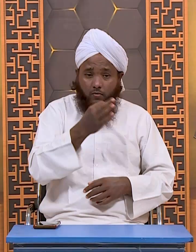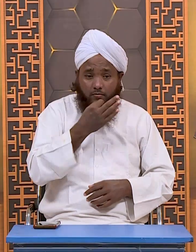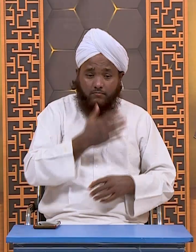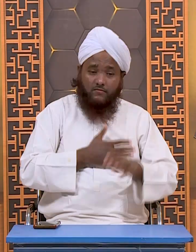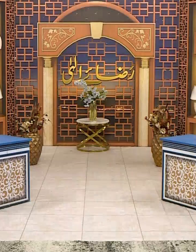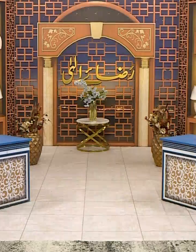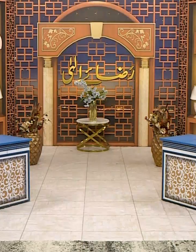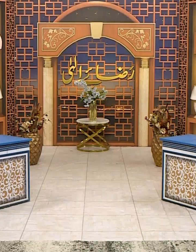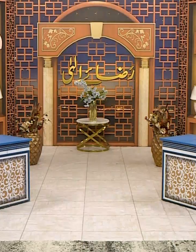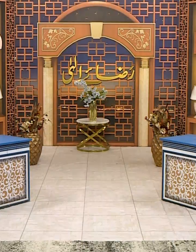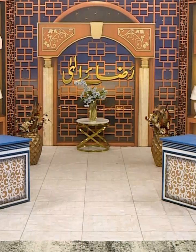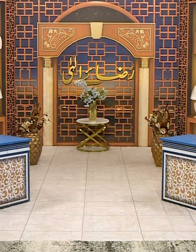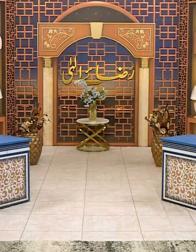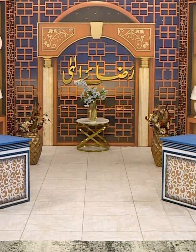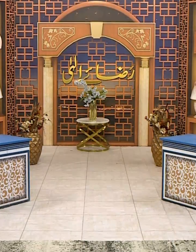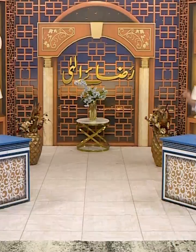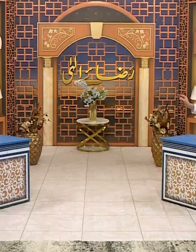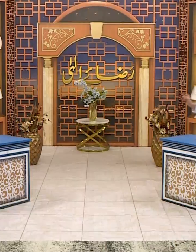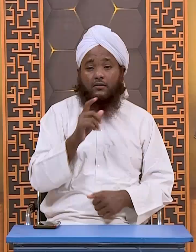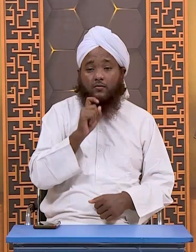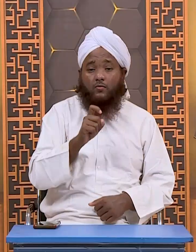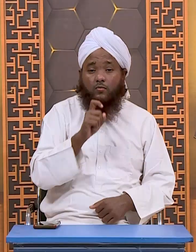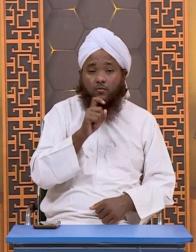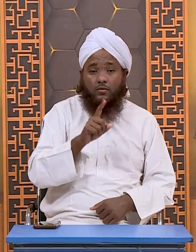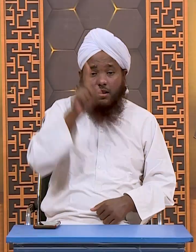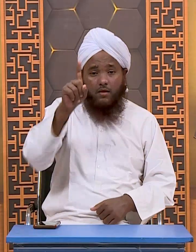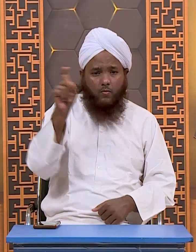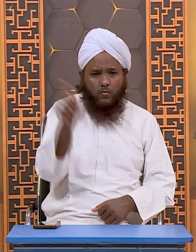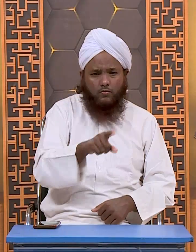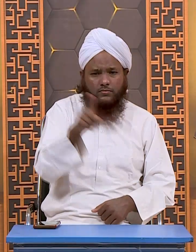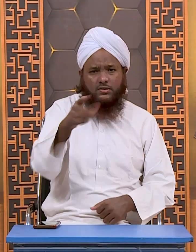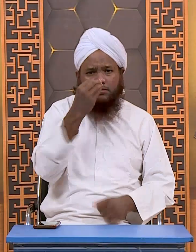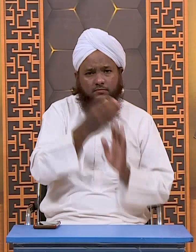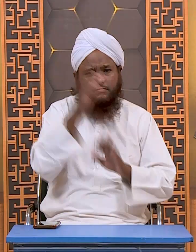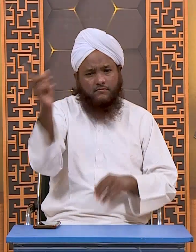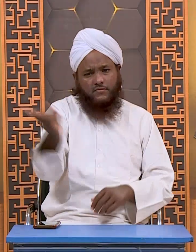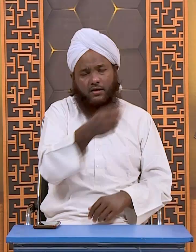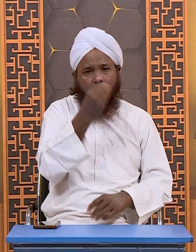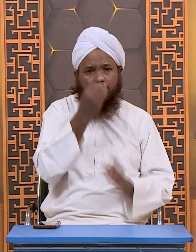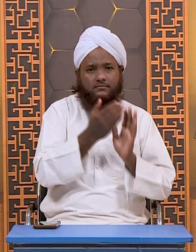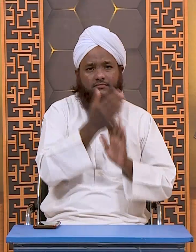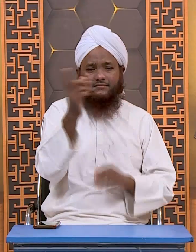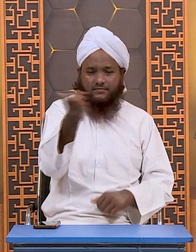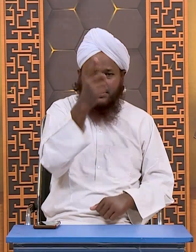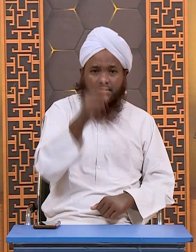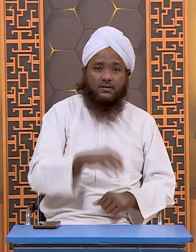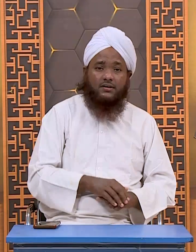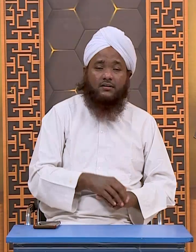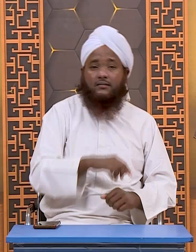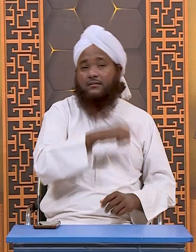کیا کرتے، انہیں جنت کی طرف سب سے پہلے بلایا جائے گا. سبحان اللہ. اور حضرت سیدنا میمون بن مہران رحمت اللہ